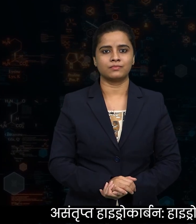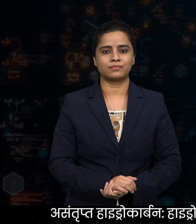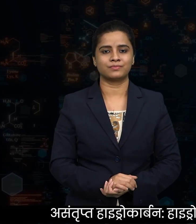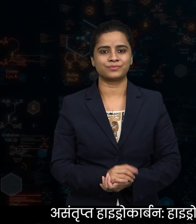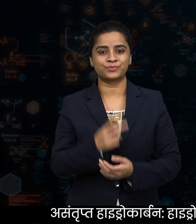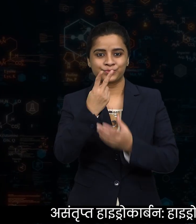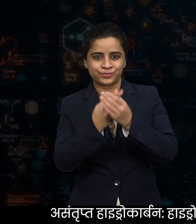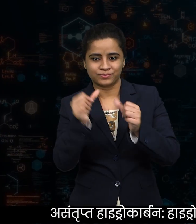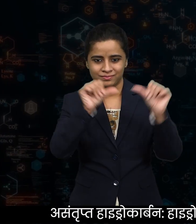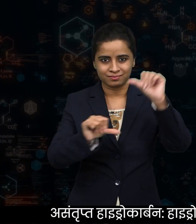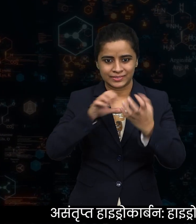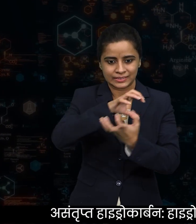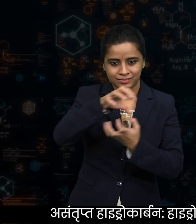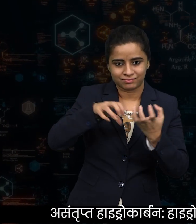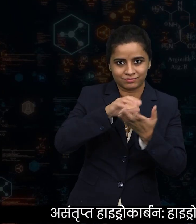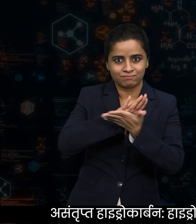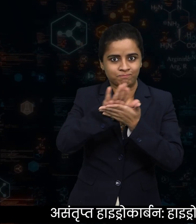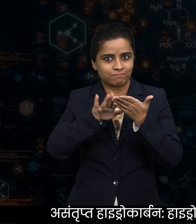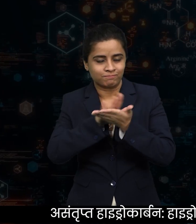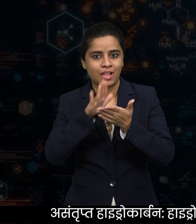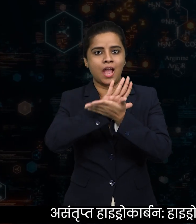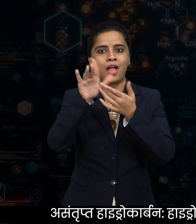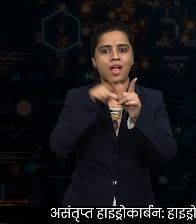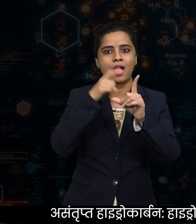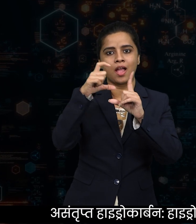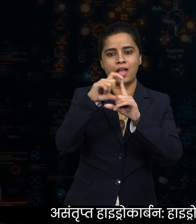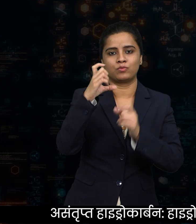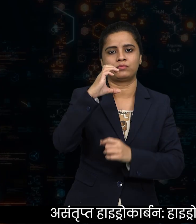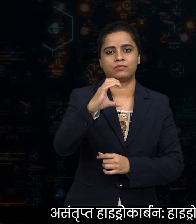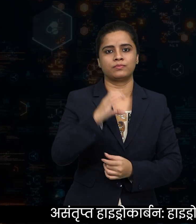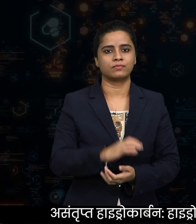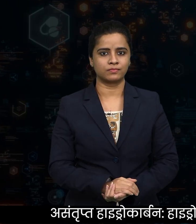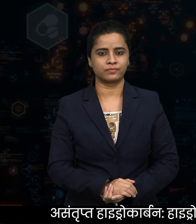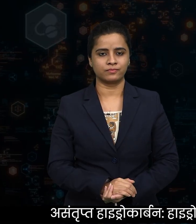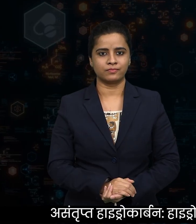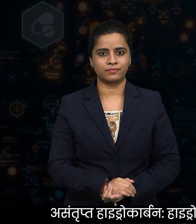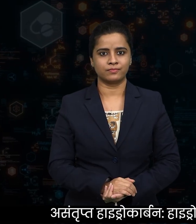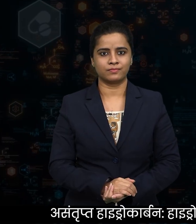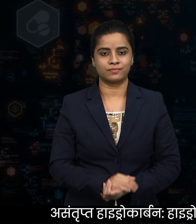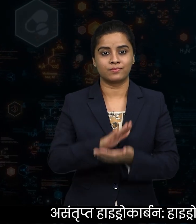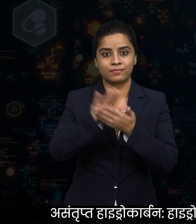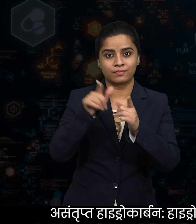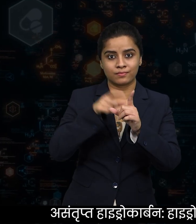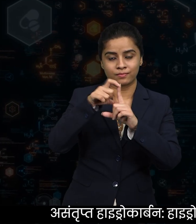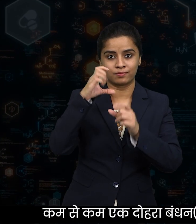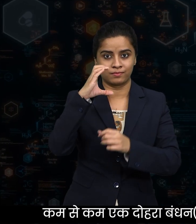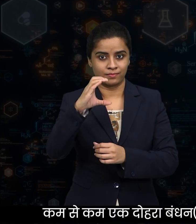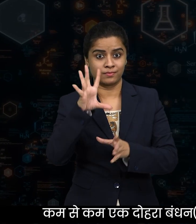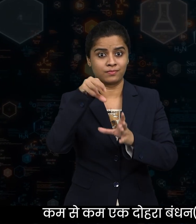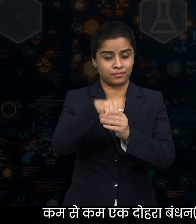असंतृप्त हाइड्रोकार्बन, हाइड्रोकार्बन जिसमें 2 कार्बन परमाणुओं के बीच कम से कम